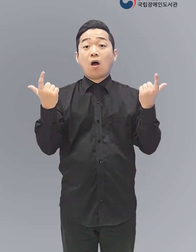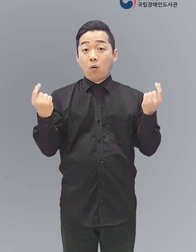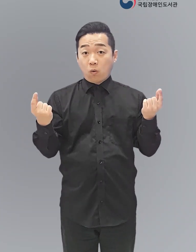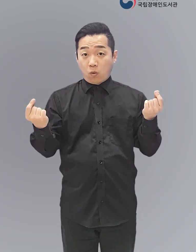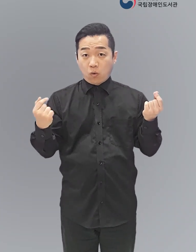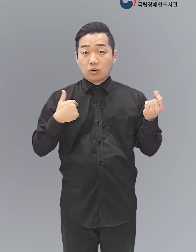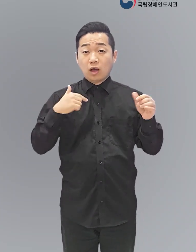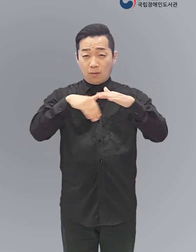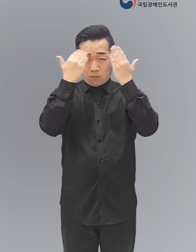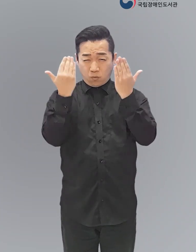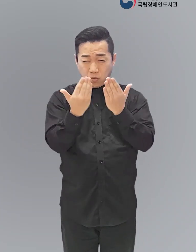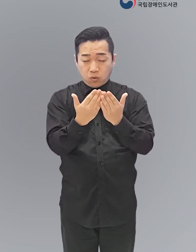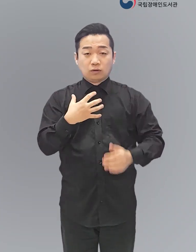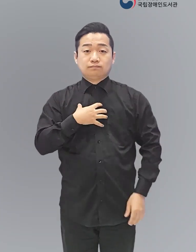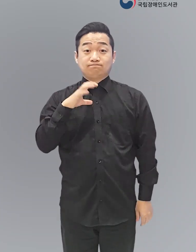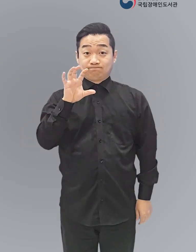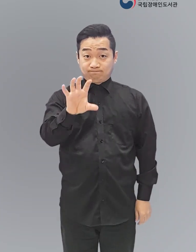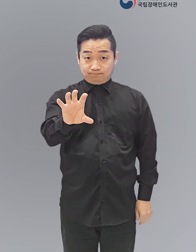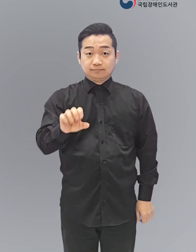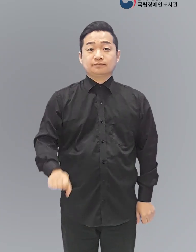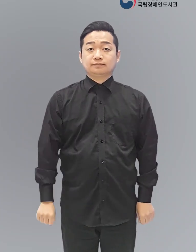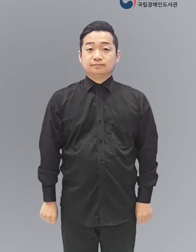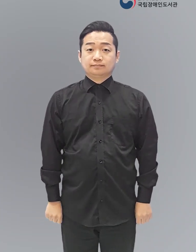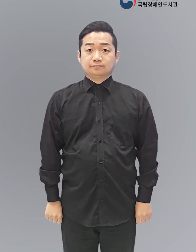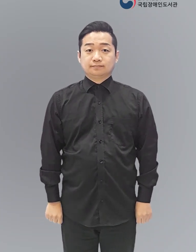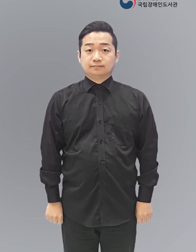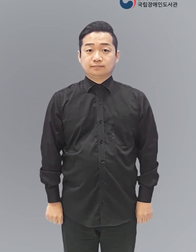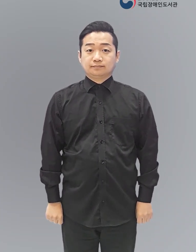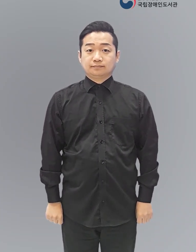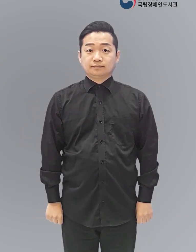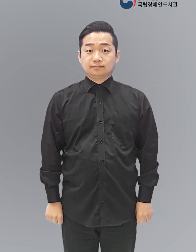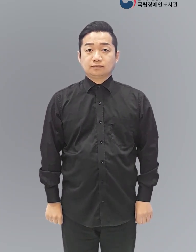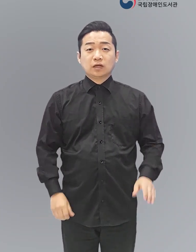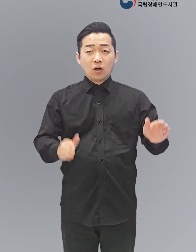온 사람처럼 자신의 모든 것을 투영한다.